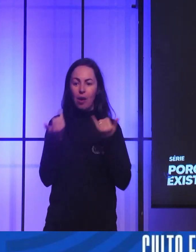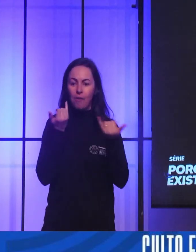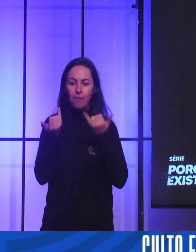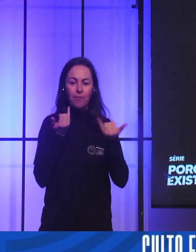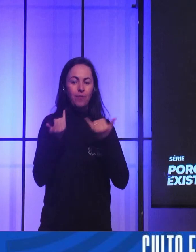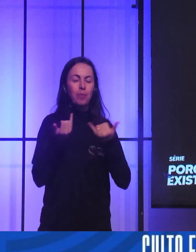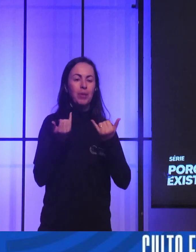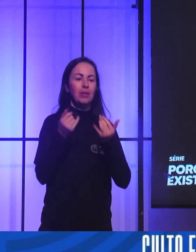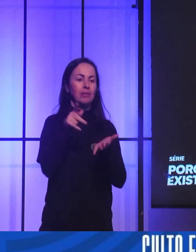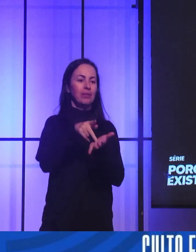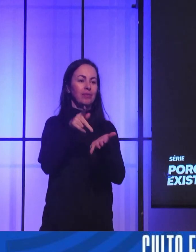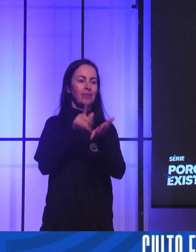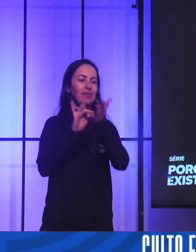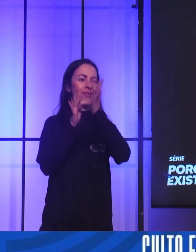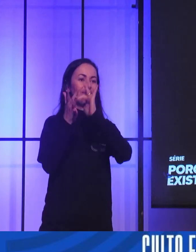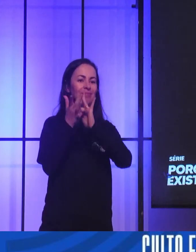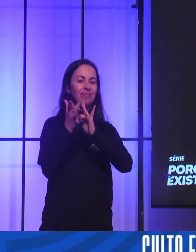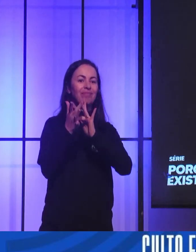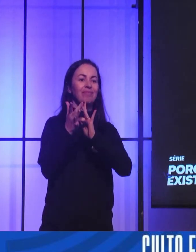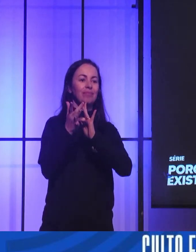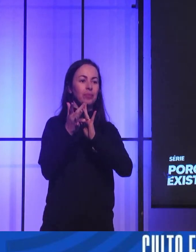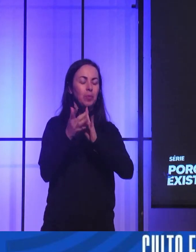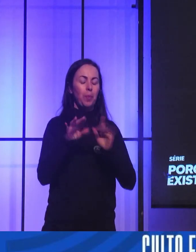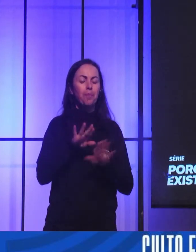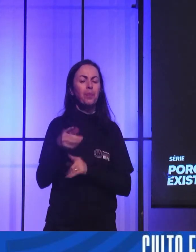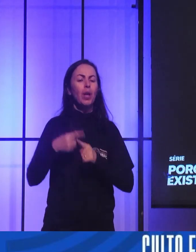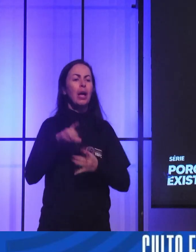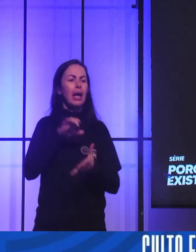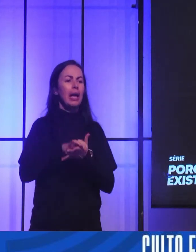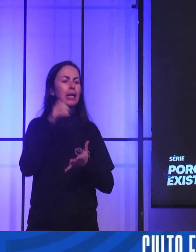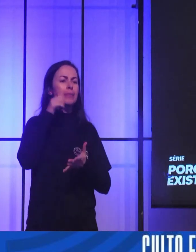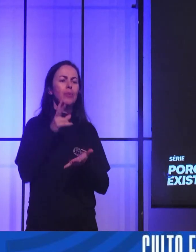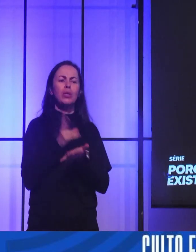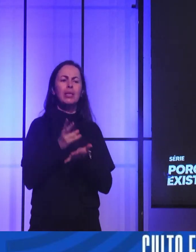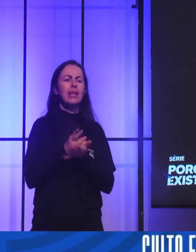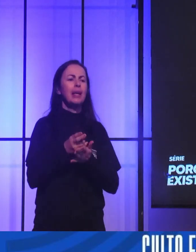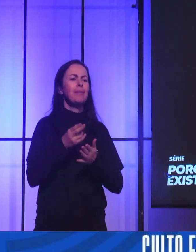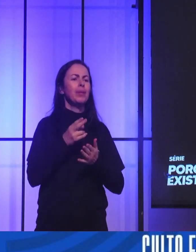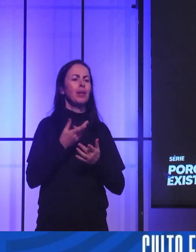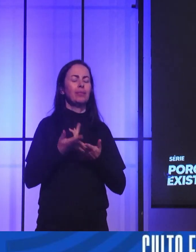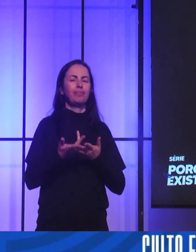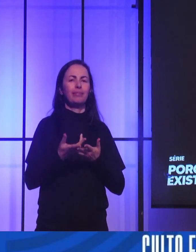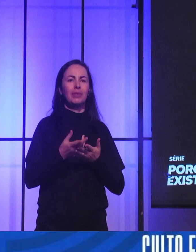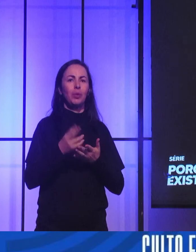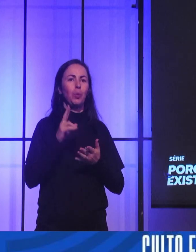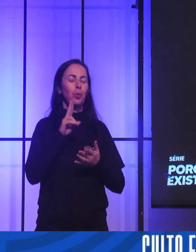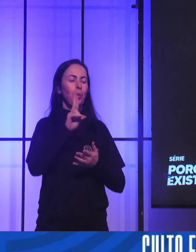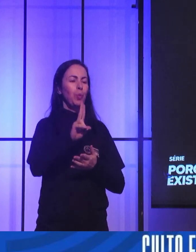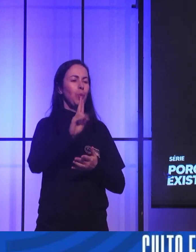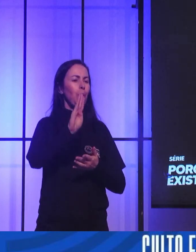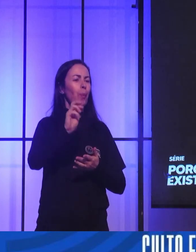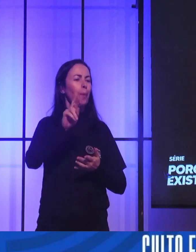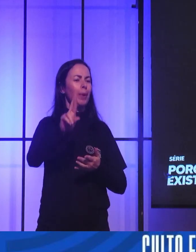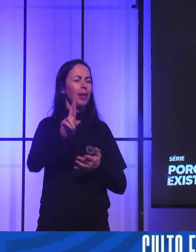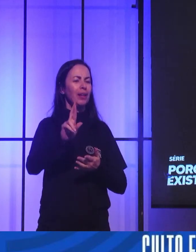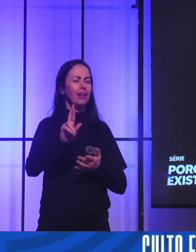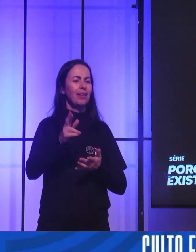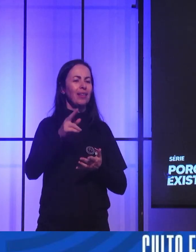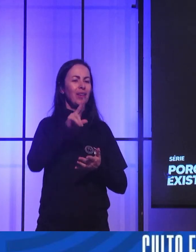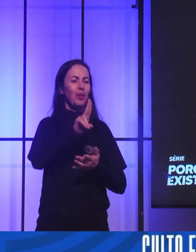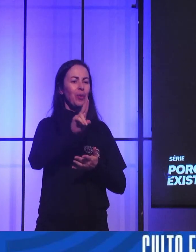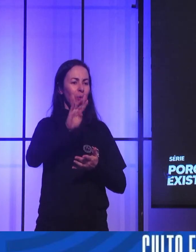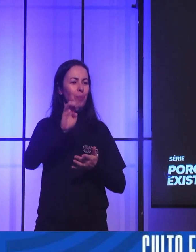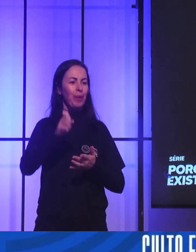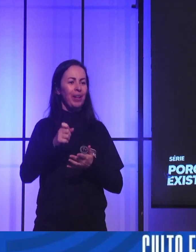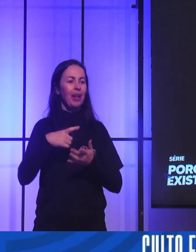Deus. A Eliane, cada vez que pega um Uber, cada vez que pega um táxi, ela tem sempre um informativo na igreja e